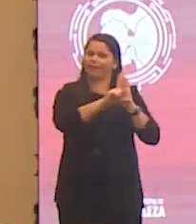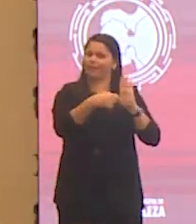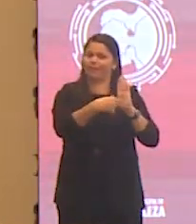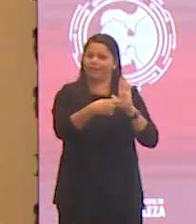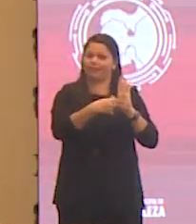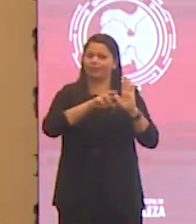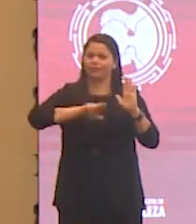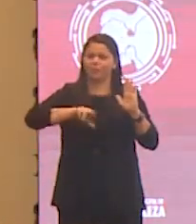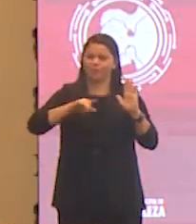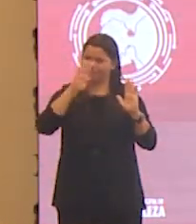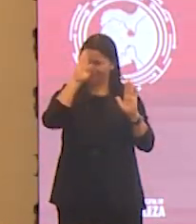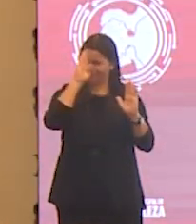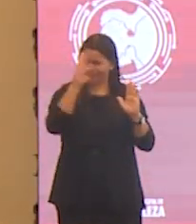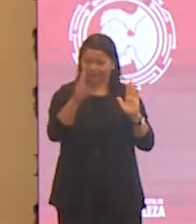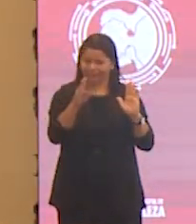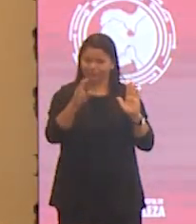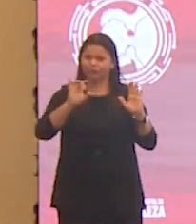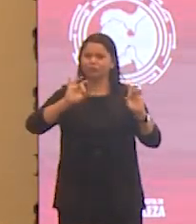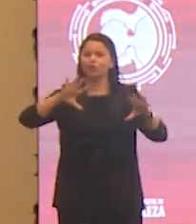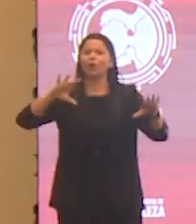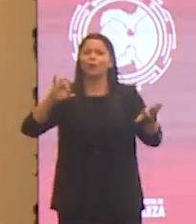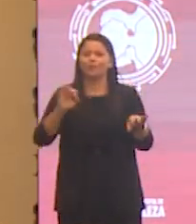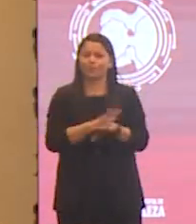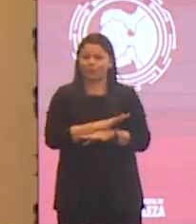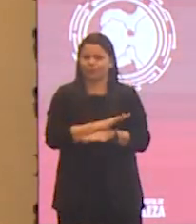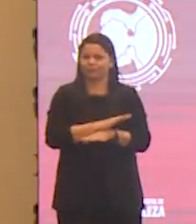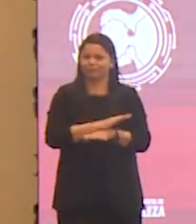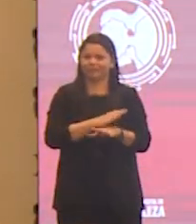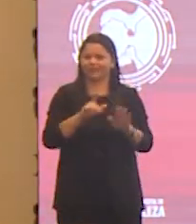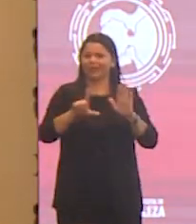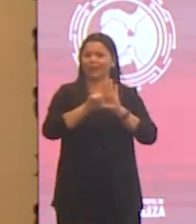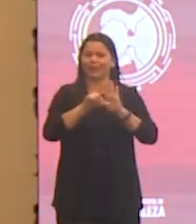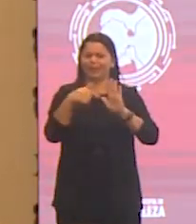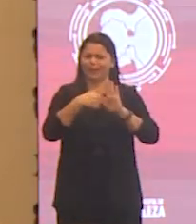não nascem das leis. As leis sozinhas não mudam o mundo.